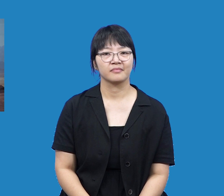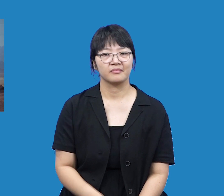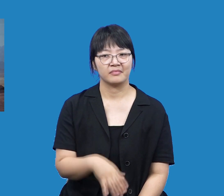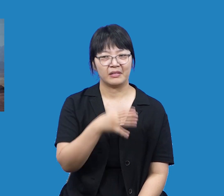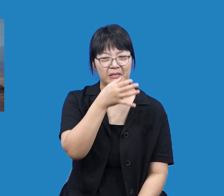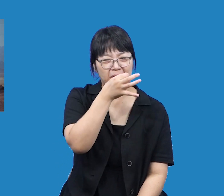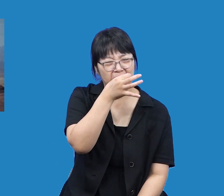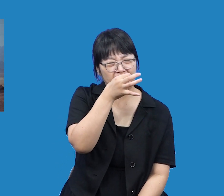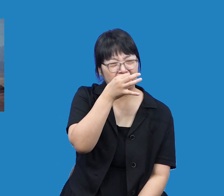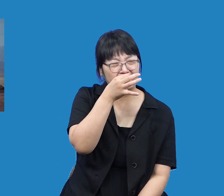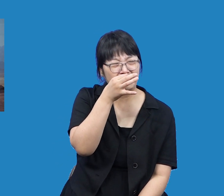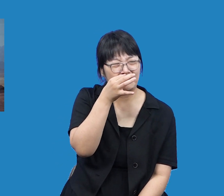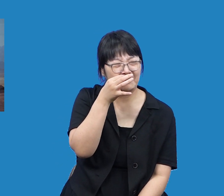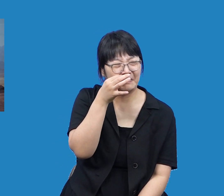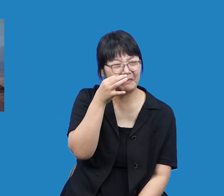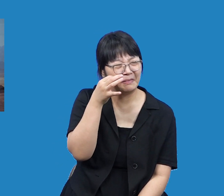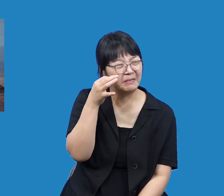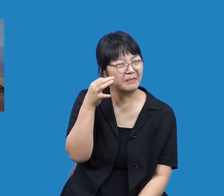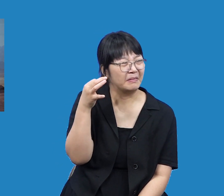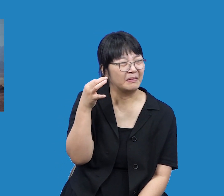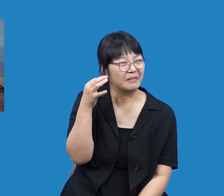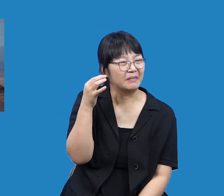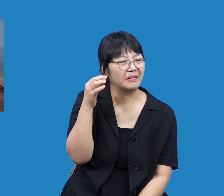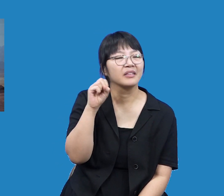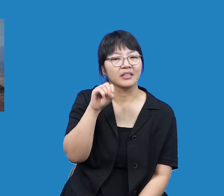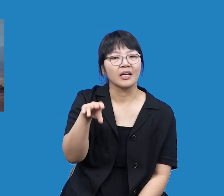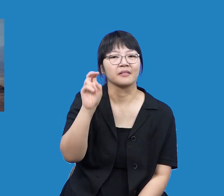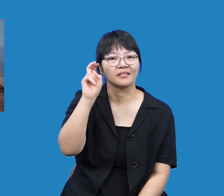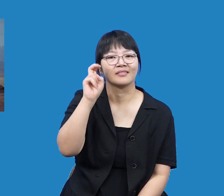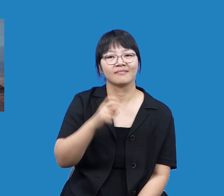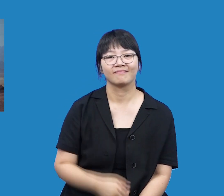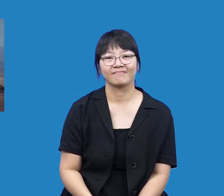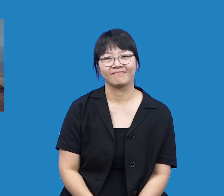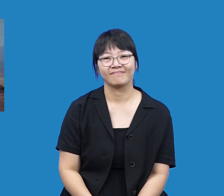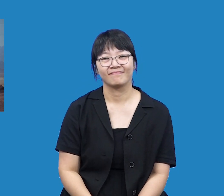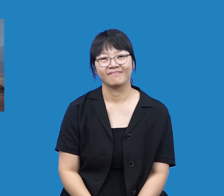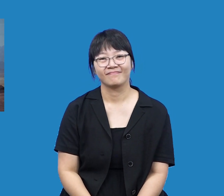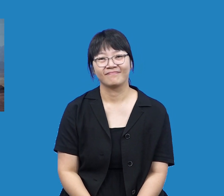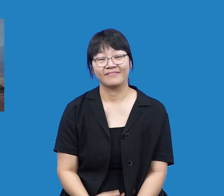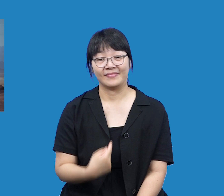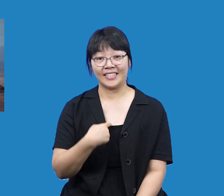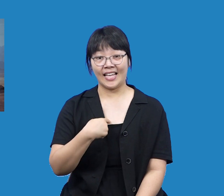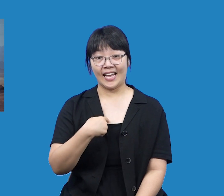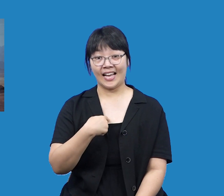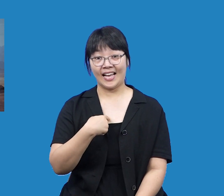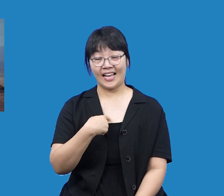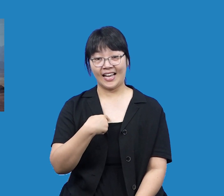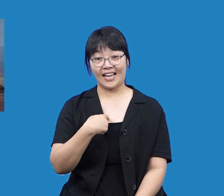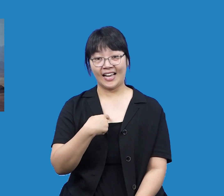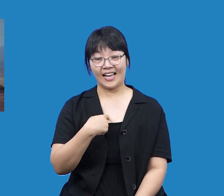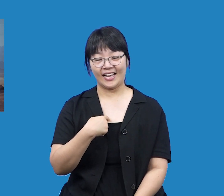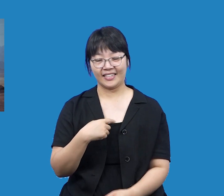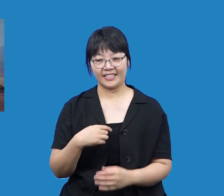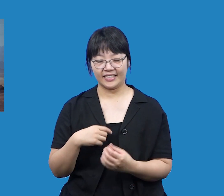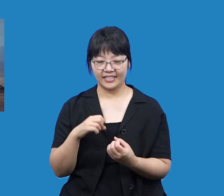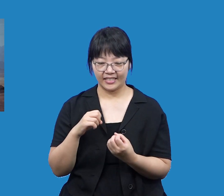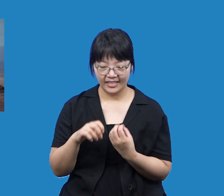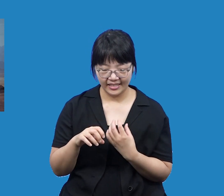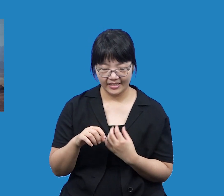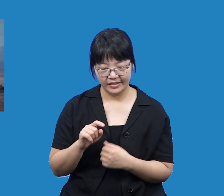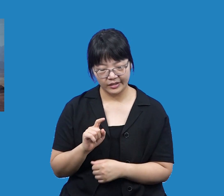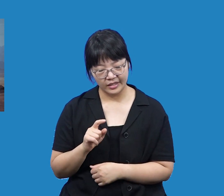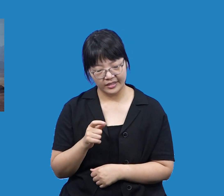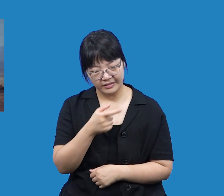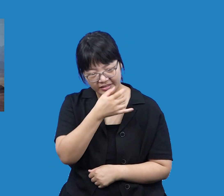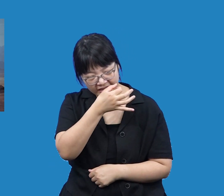그거 쌤통이다 아마 그랬을 것 같아요. 네. 제가 말씀 준비하다가 쌤통이다 해놓고 그걸 영어로